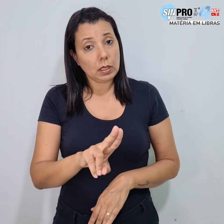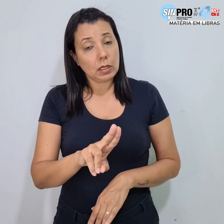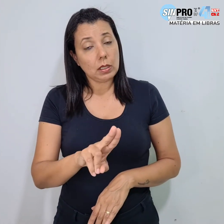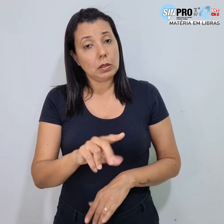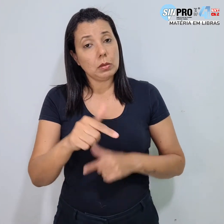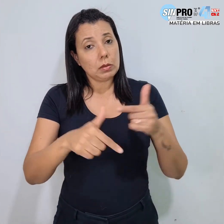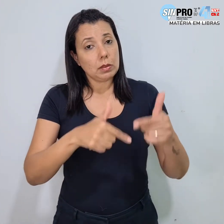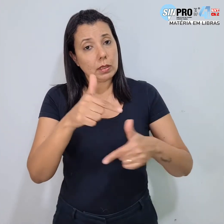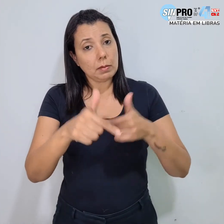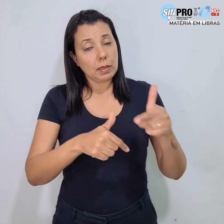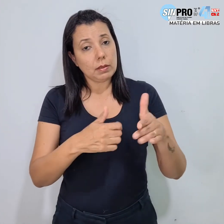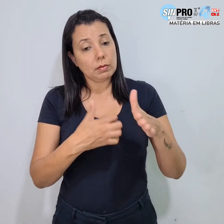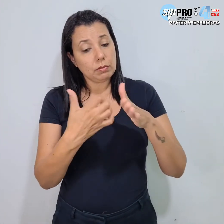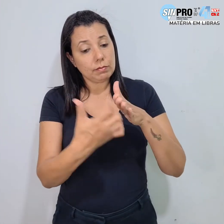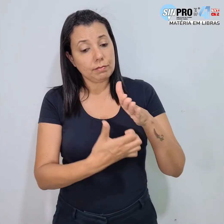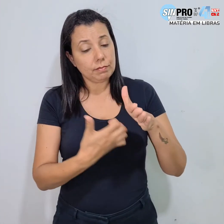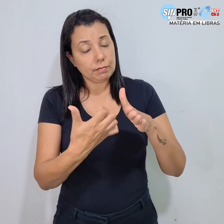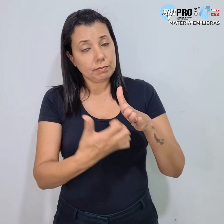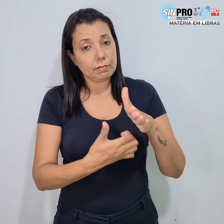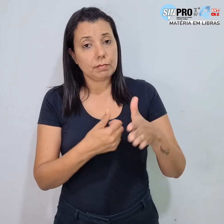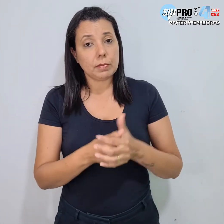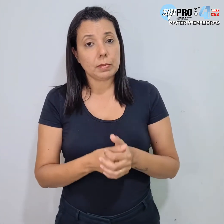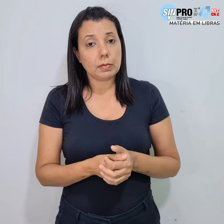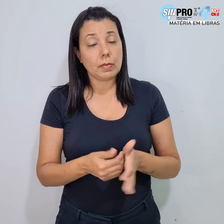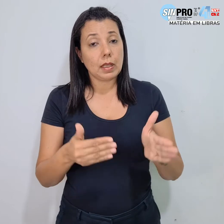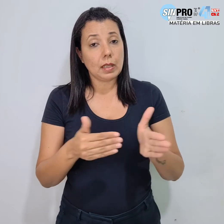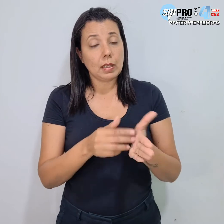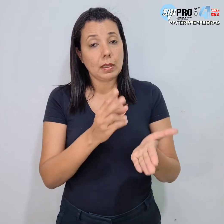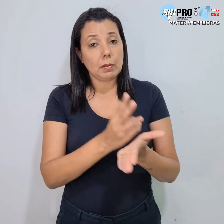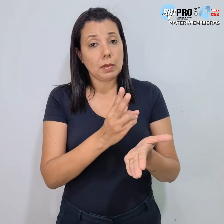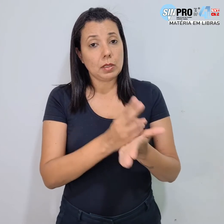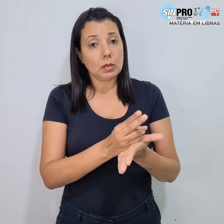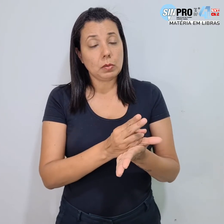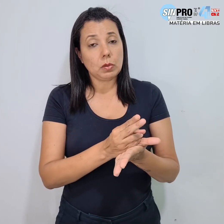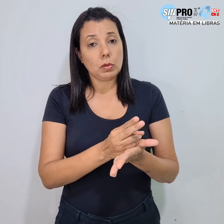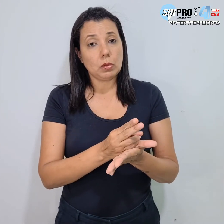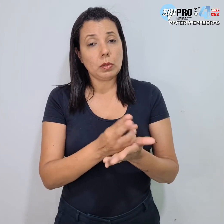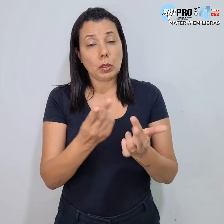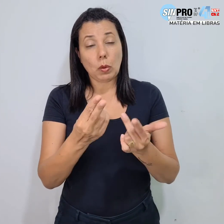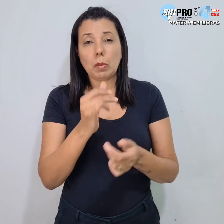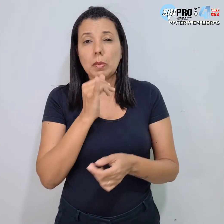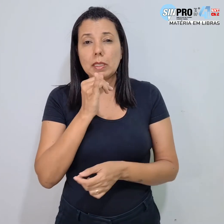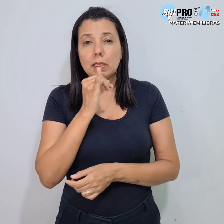utilizando mão de obra de empresas, até mesmo uberizadas,